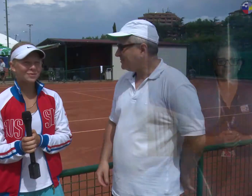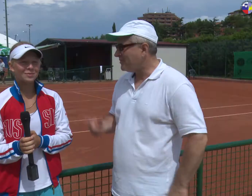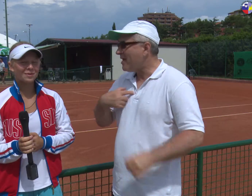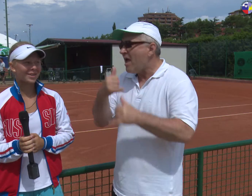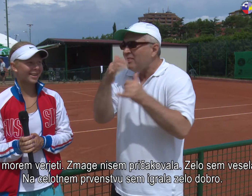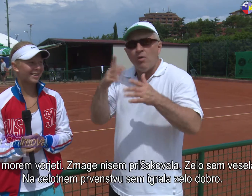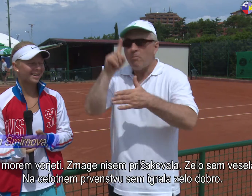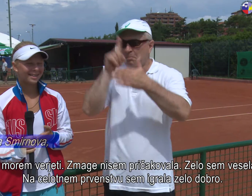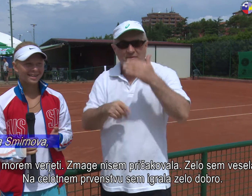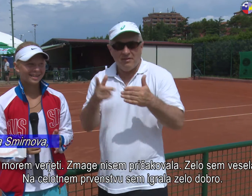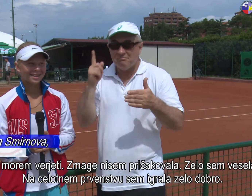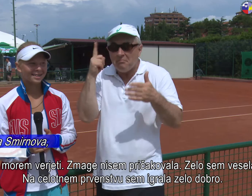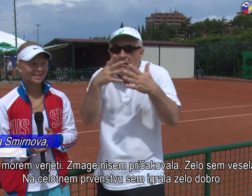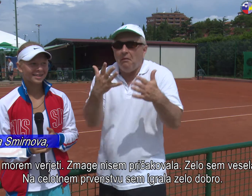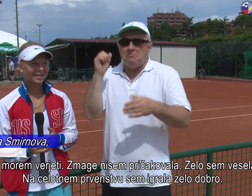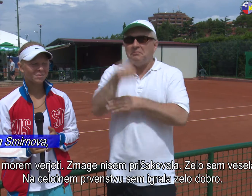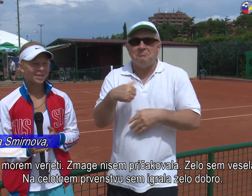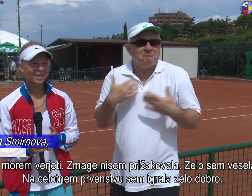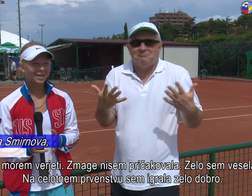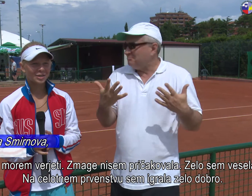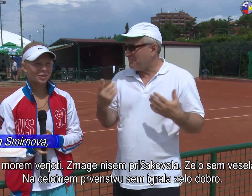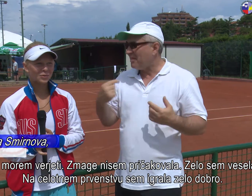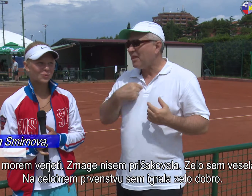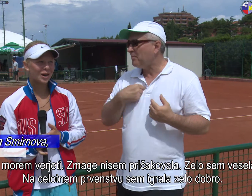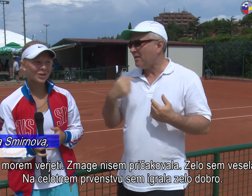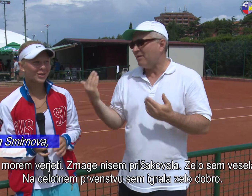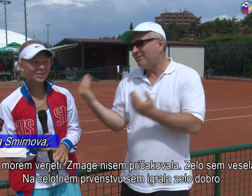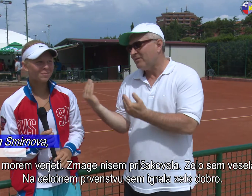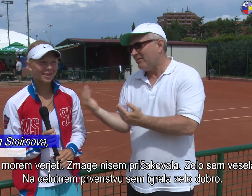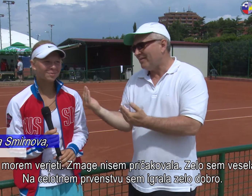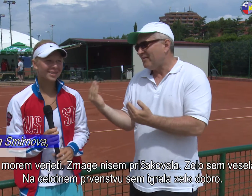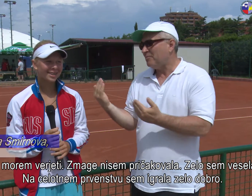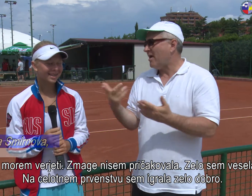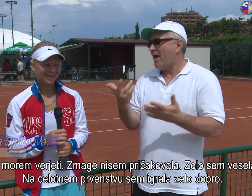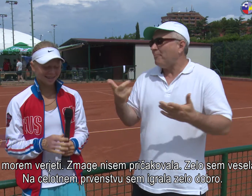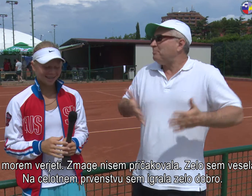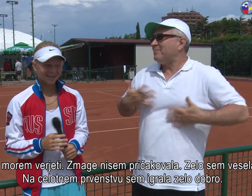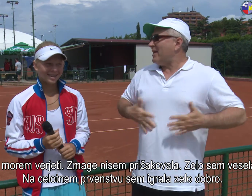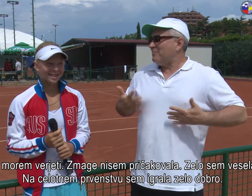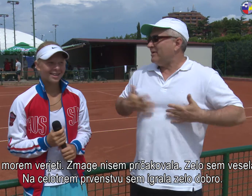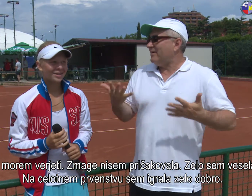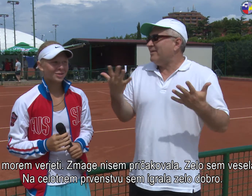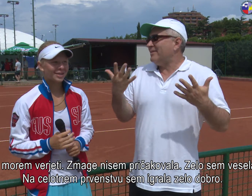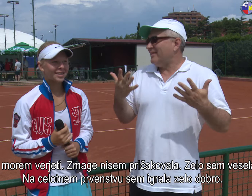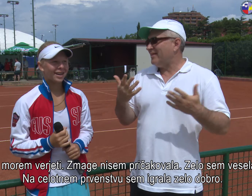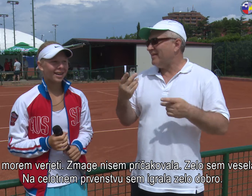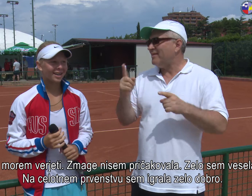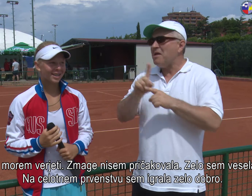могу в это поверить. Для меня это вау, прям это что-то нереальное.